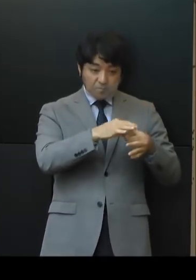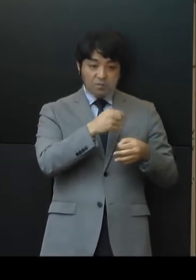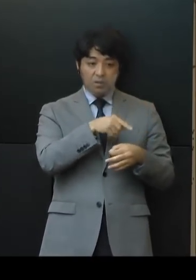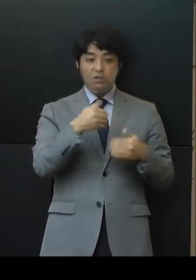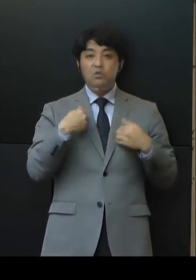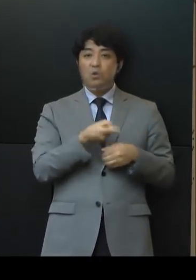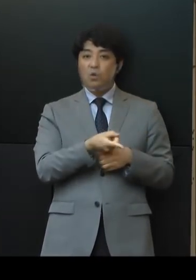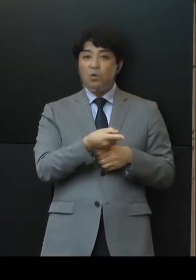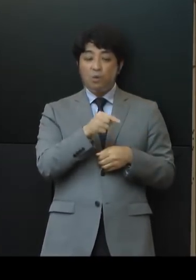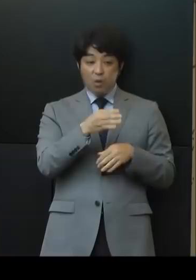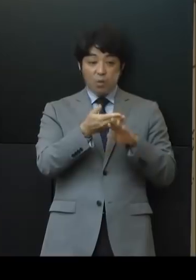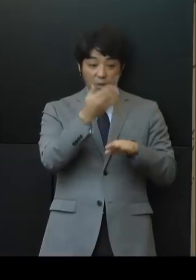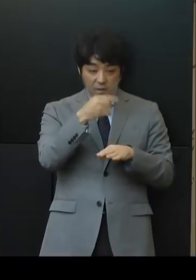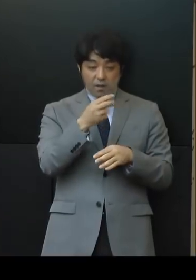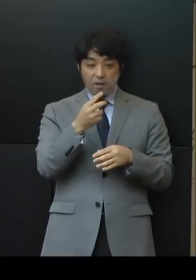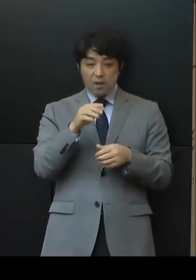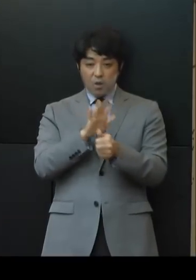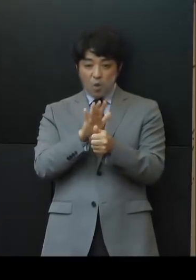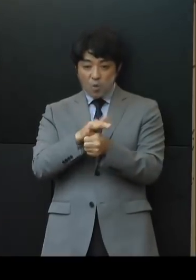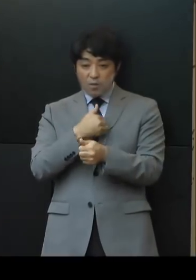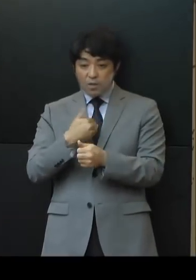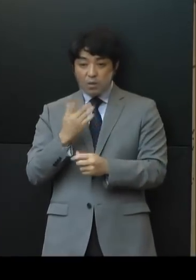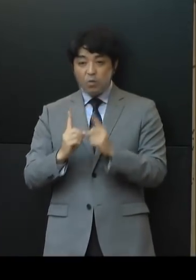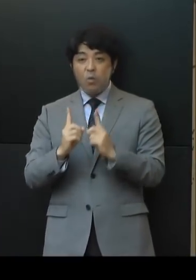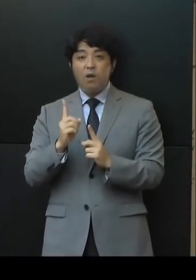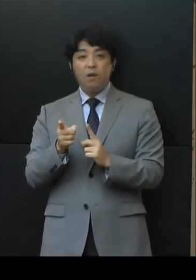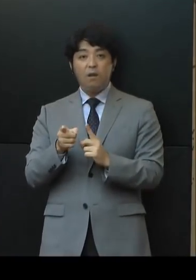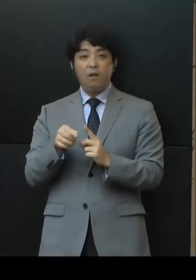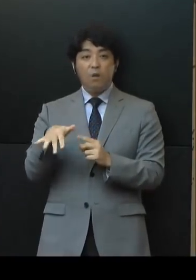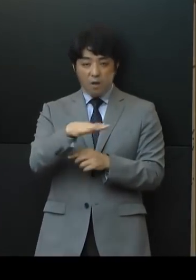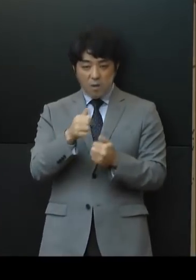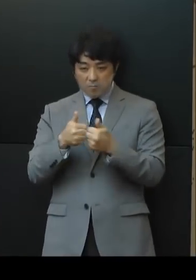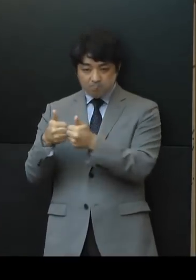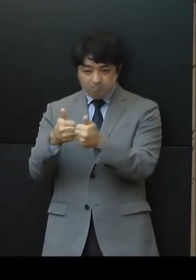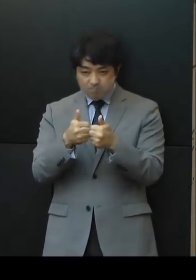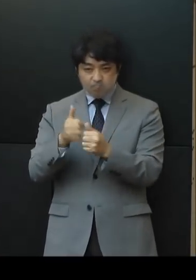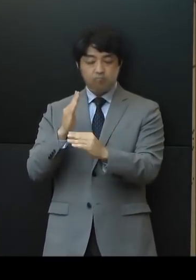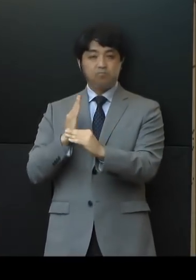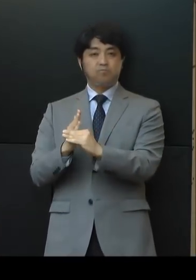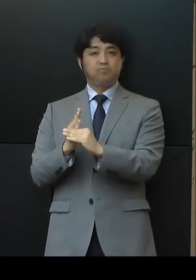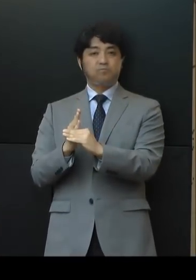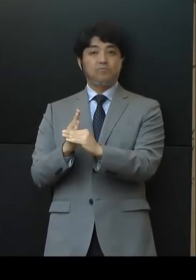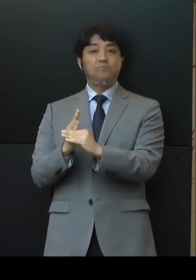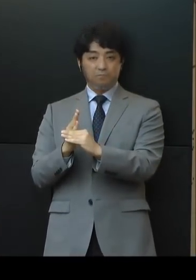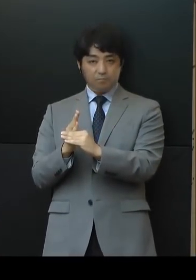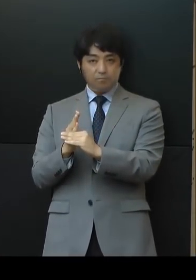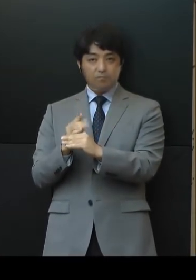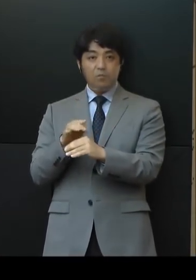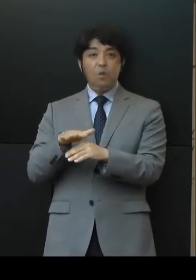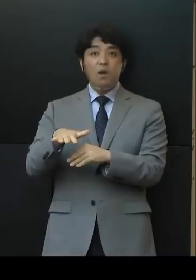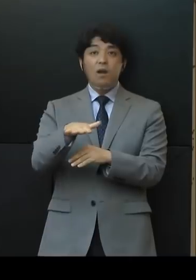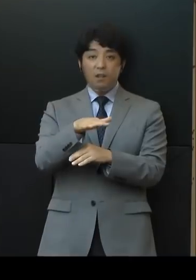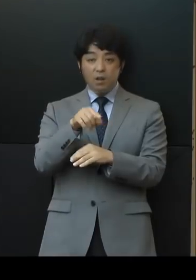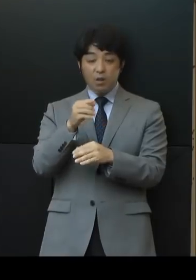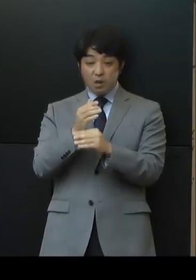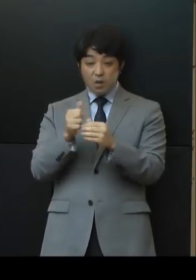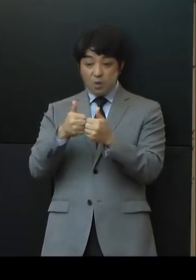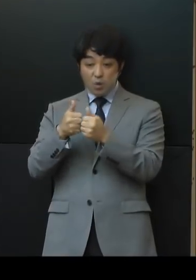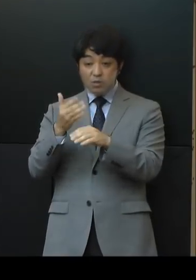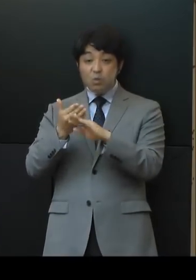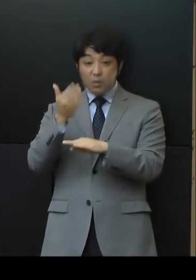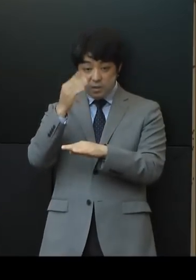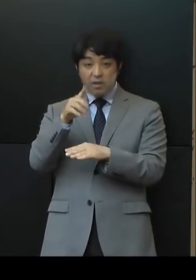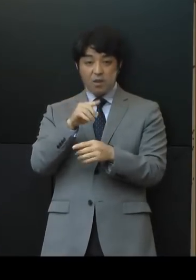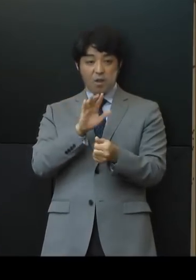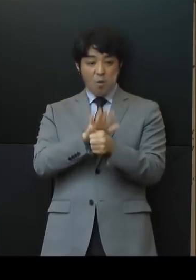力していくことができるのかということを今協議をさせていただいていますので、その方面でもどのような手立てができるのかということについ